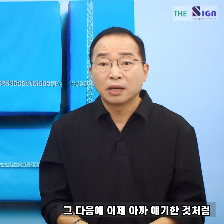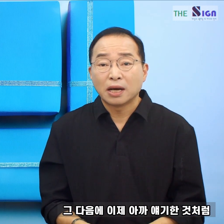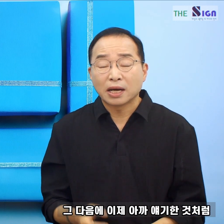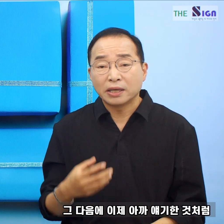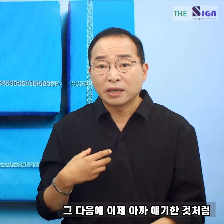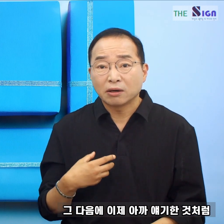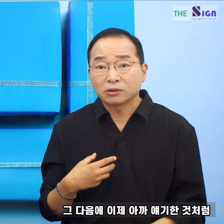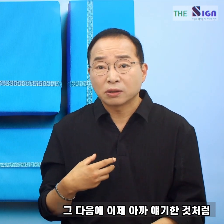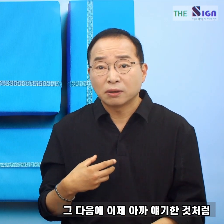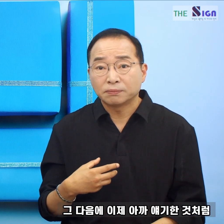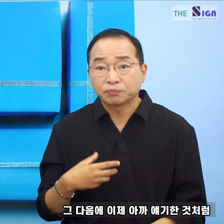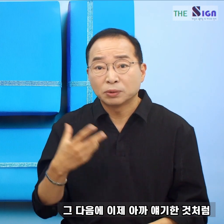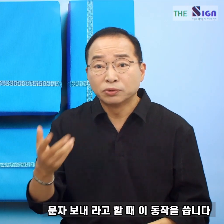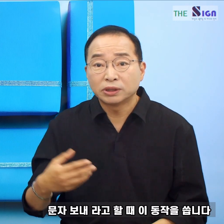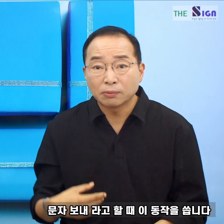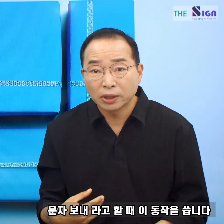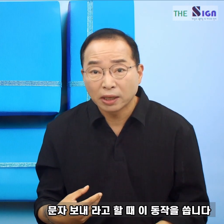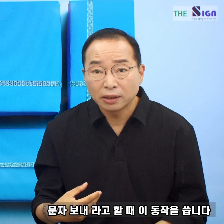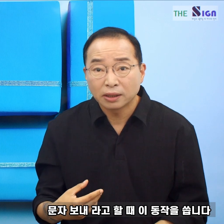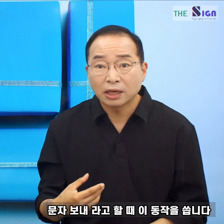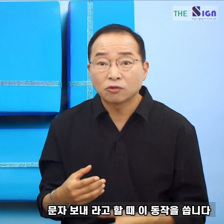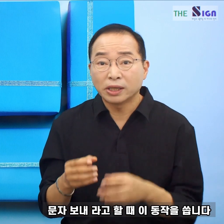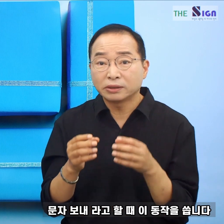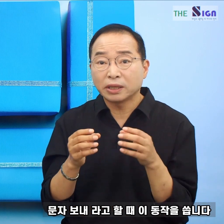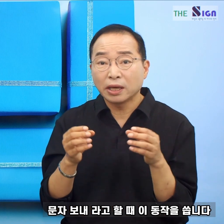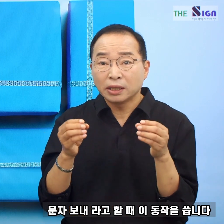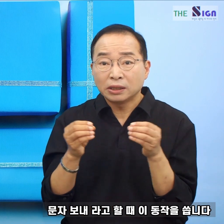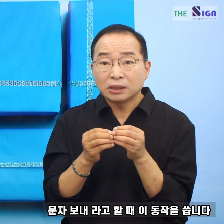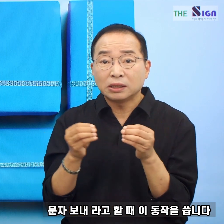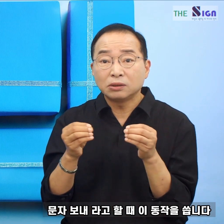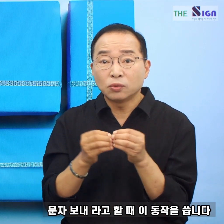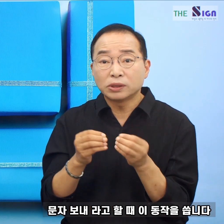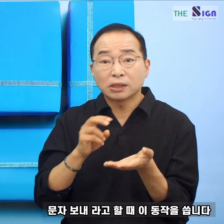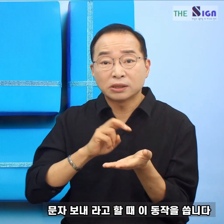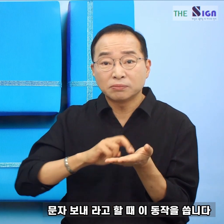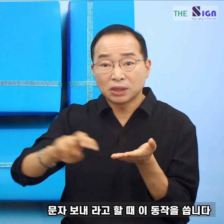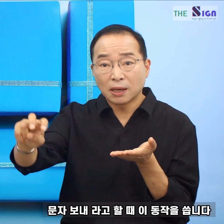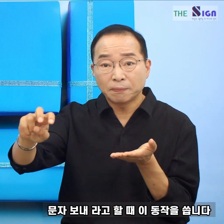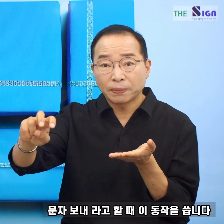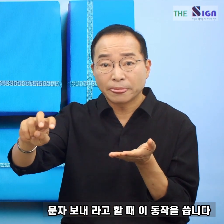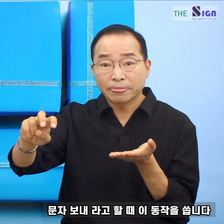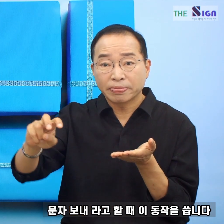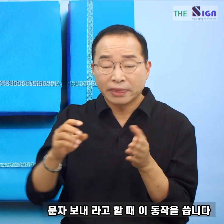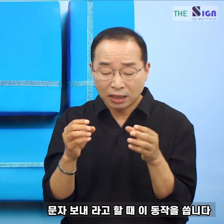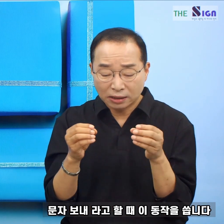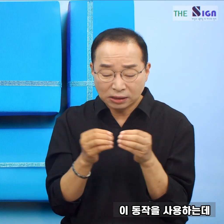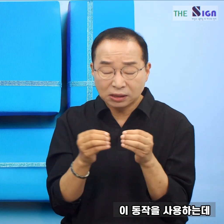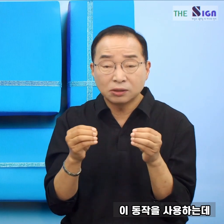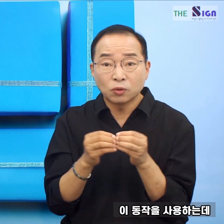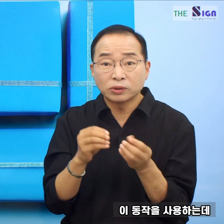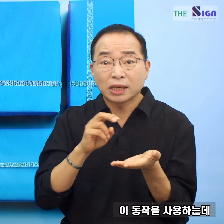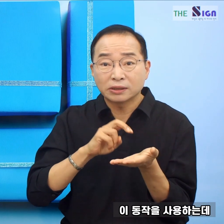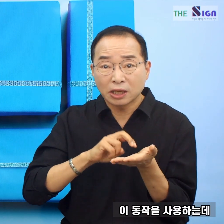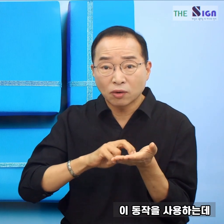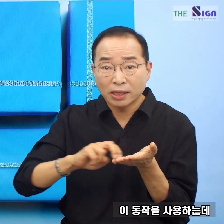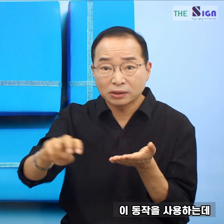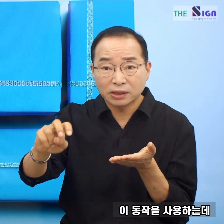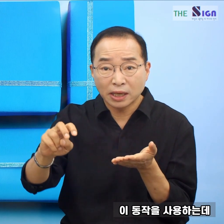아까 얘기한 것처럼 문자 보내라고 할 때 이 동작을 씁니다. 자, 이 동작을 사용하는데